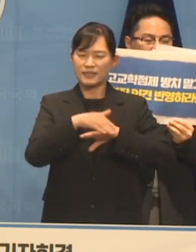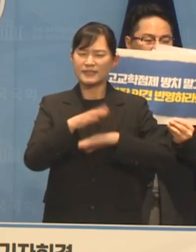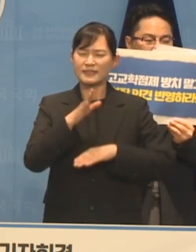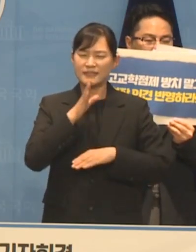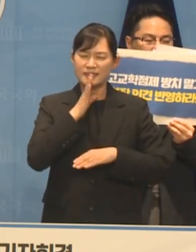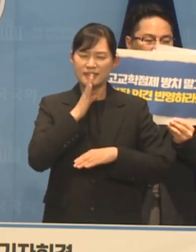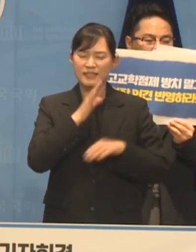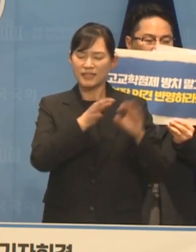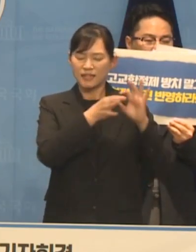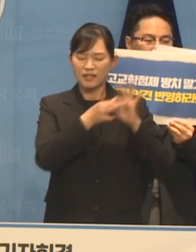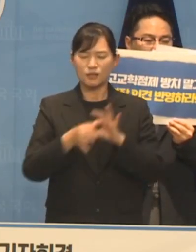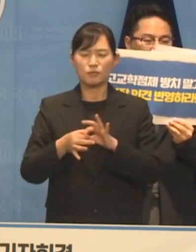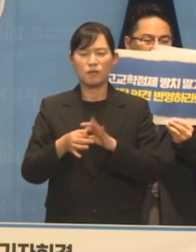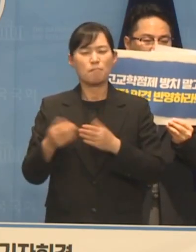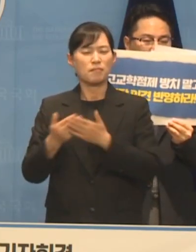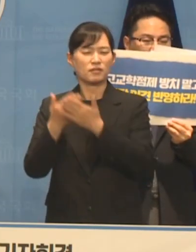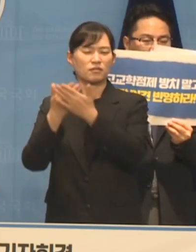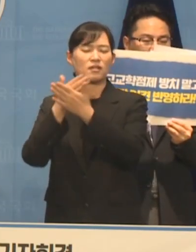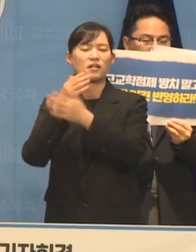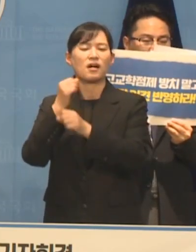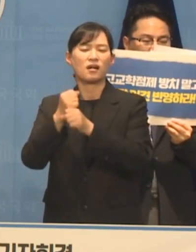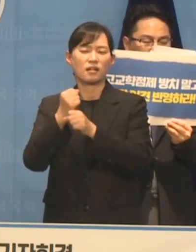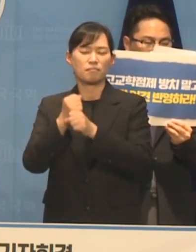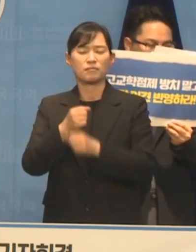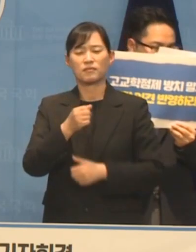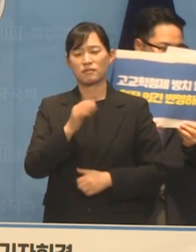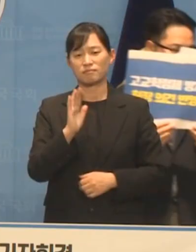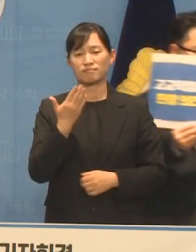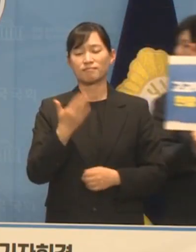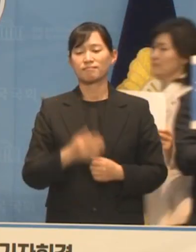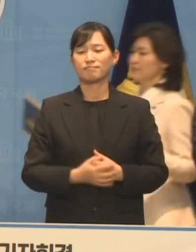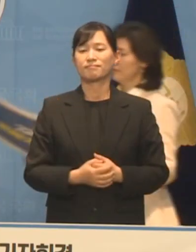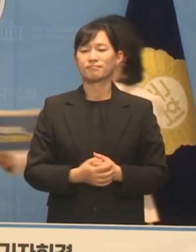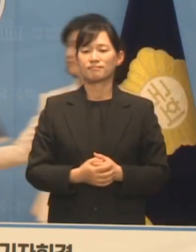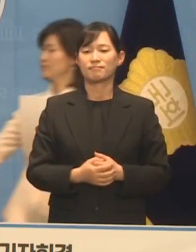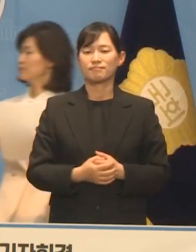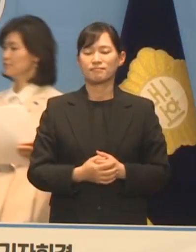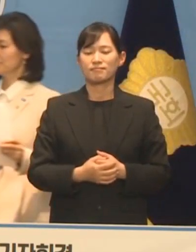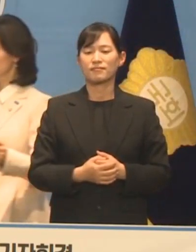반영하며 지속적으로 진화하는 구조를 만들어야 합니다.